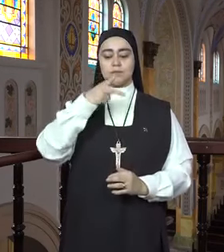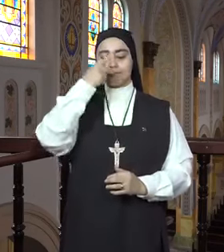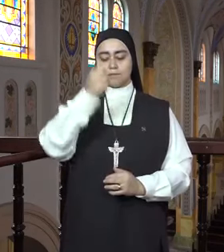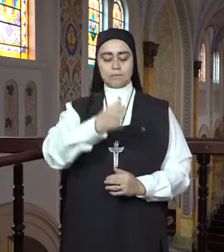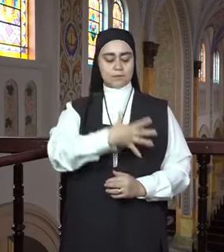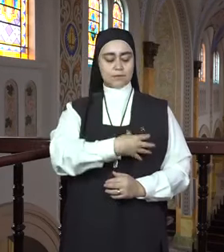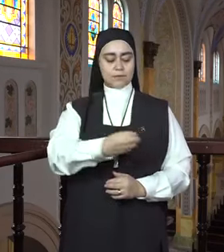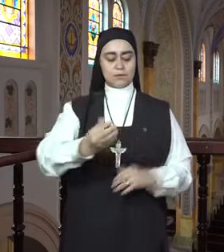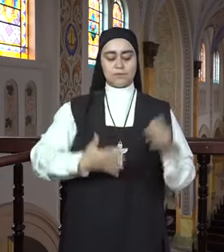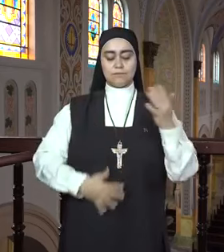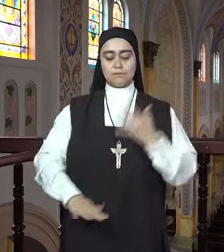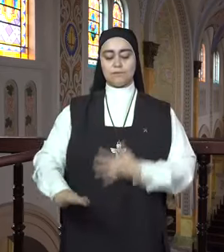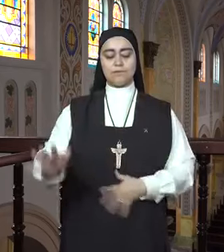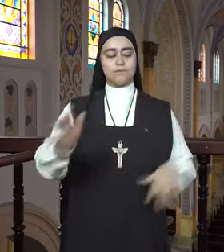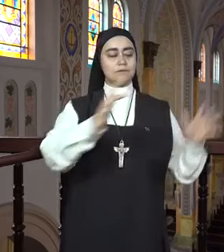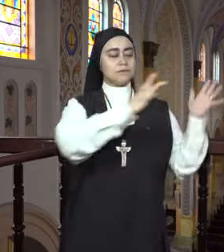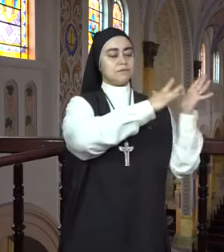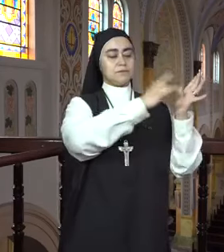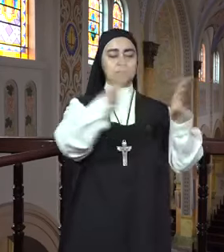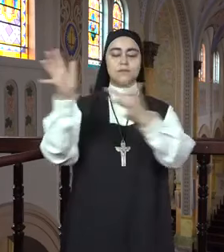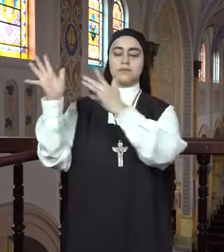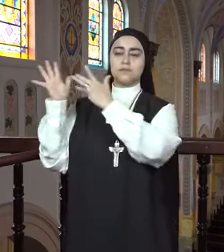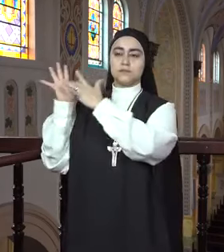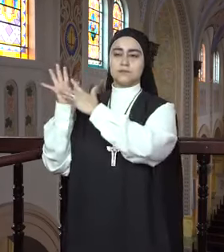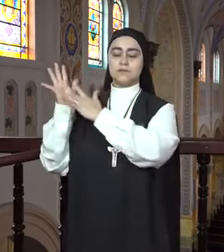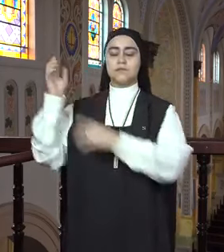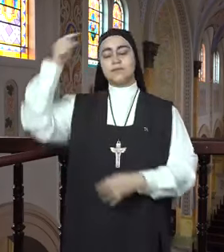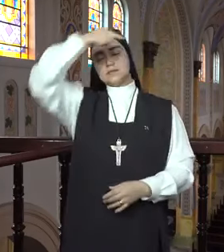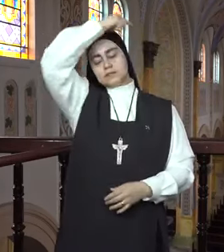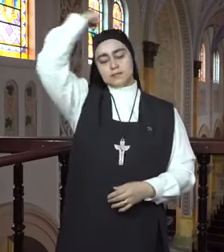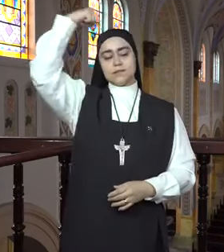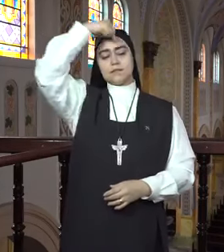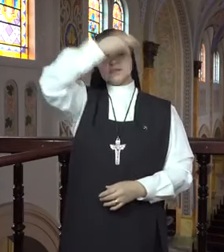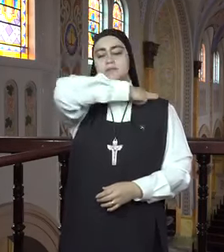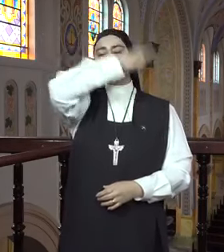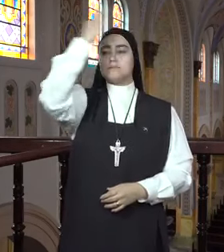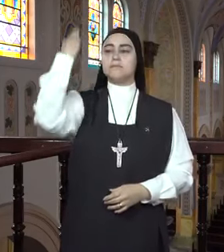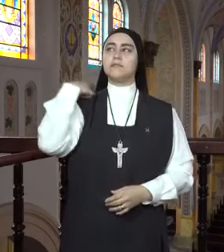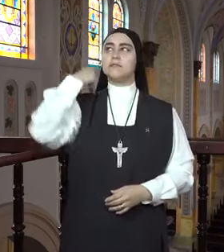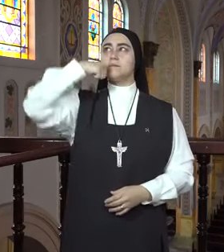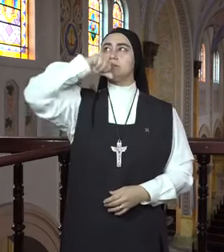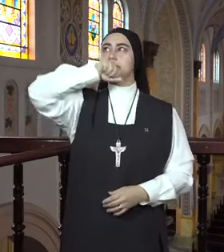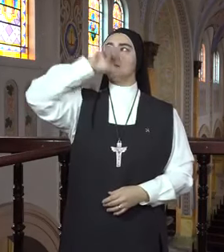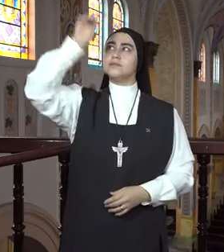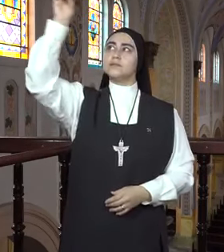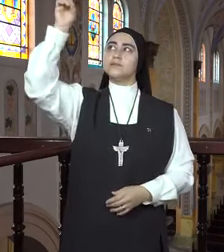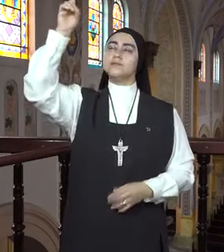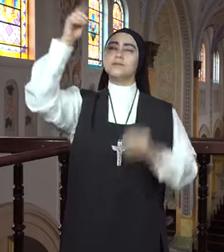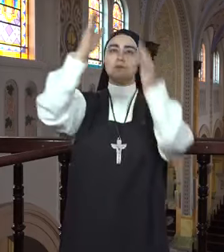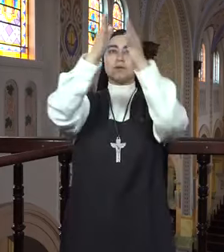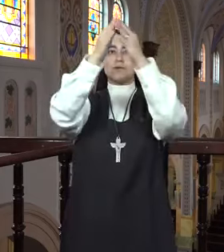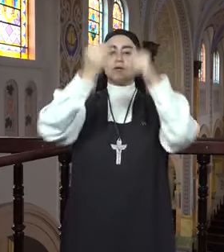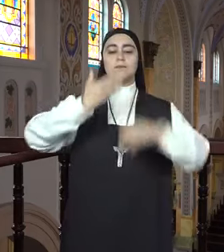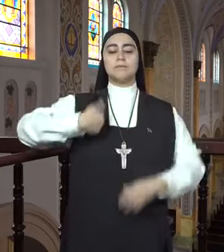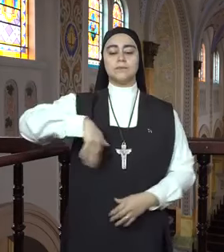as mulheres, bendito é o fruto do vosso ventre, Jesus. Santa Maria, Mãe de Deus,